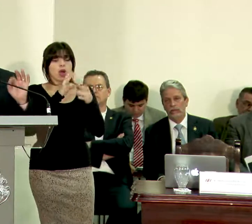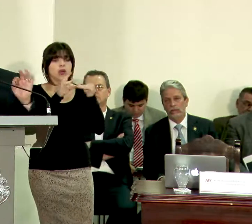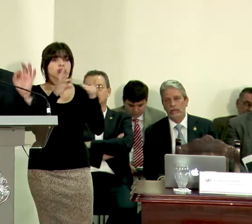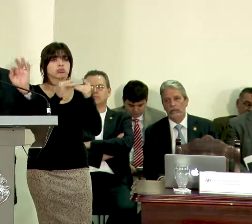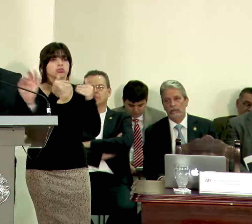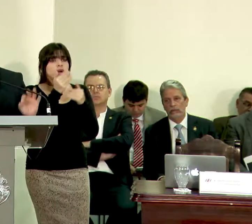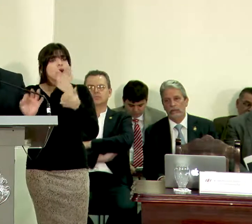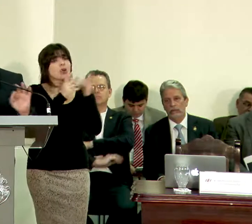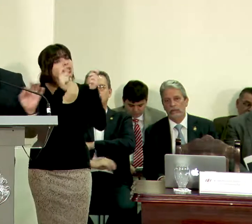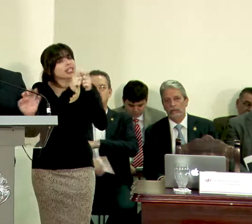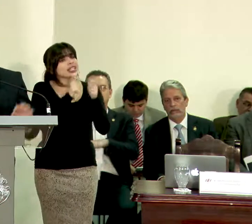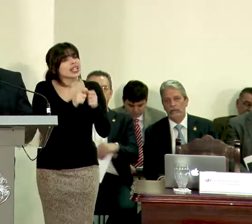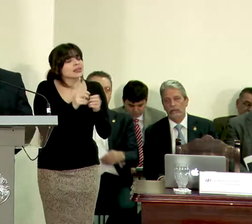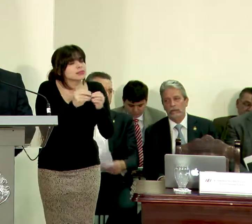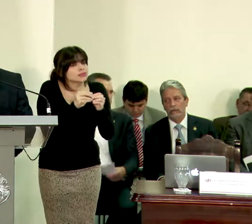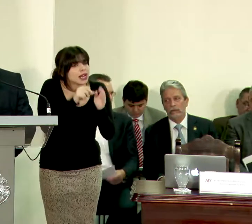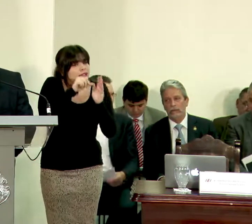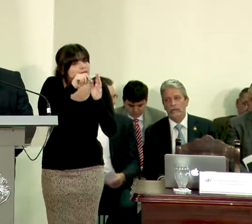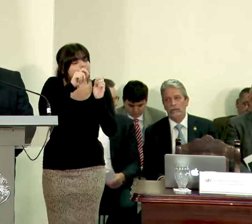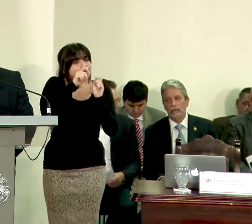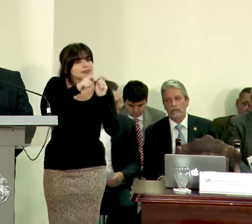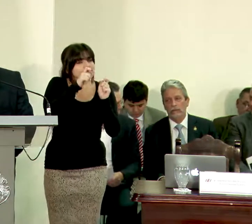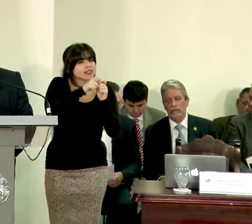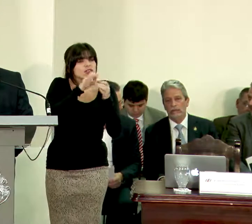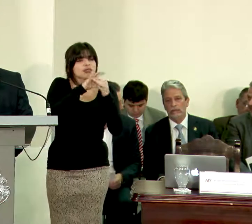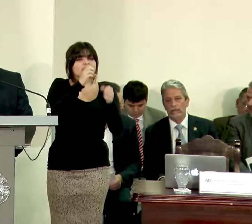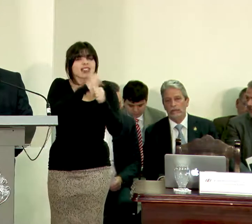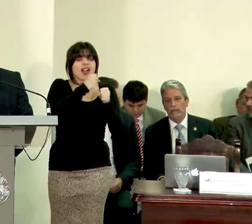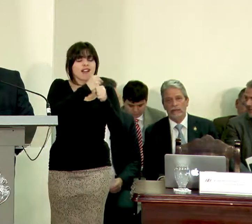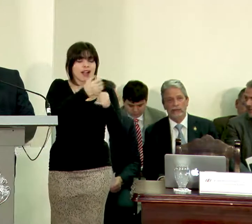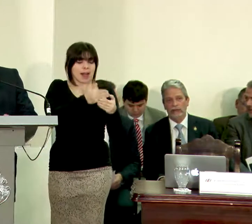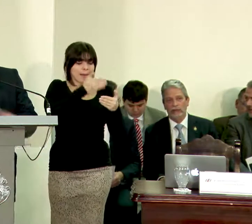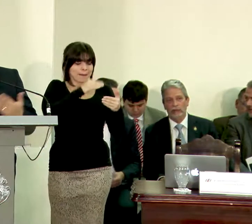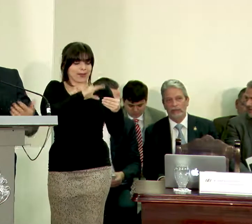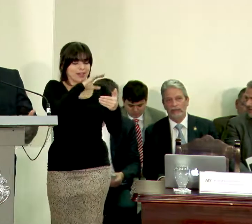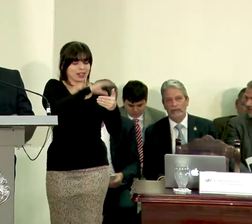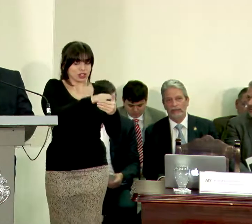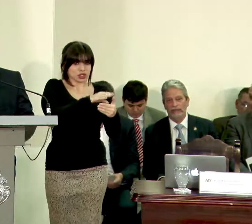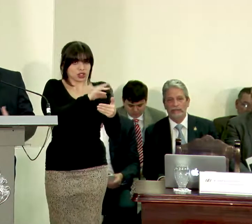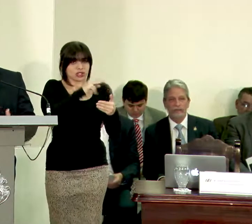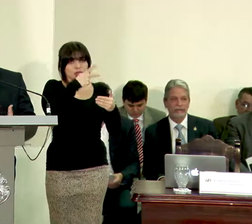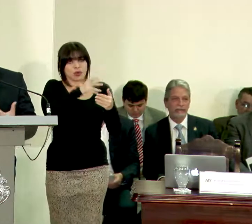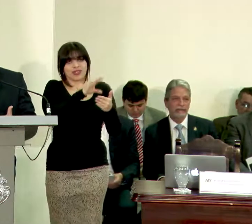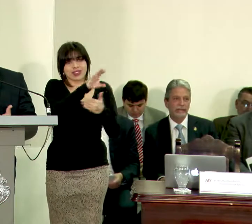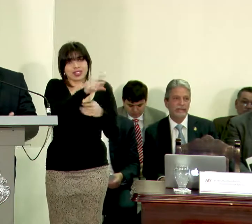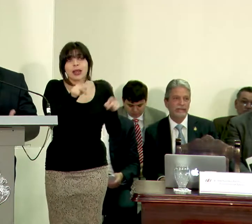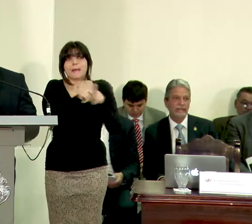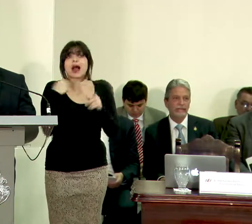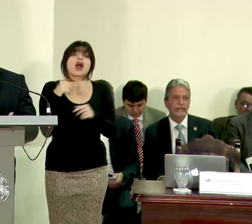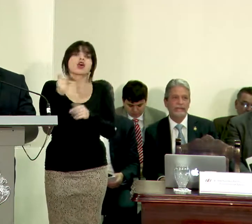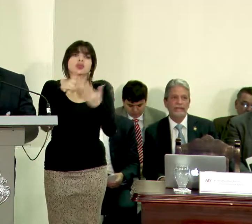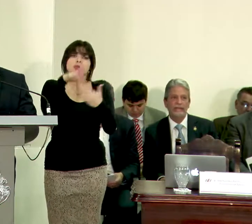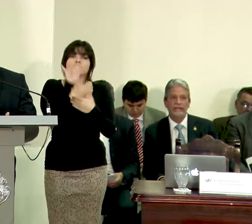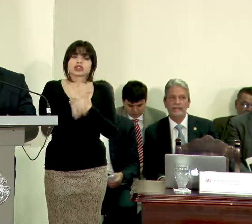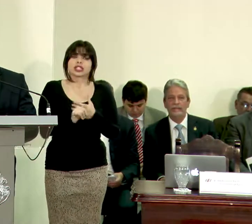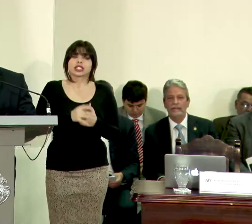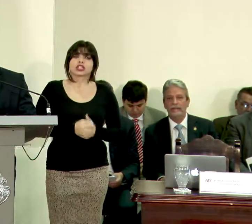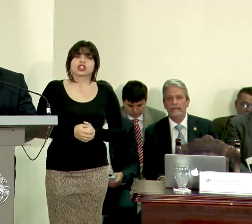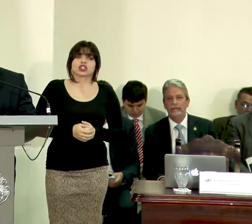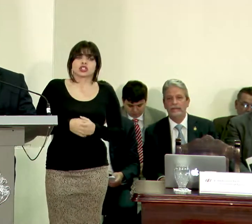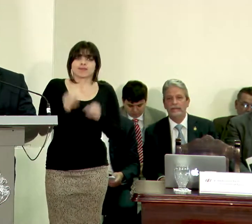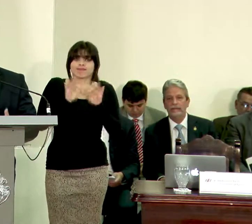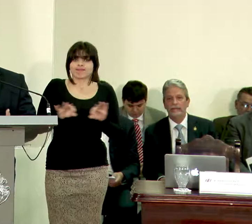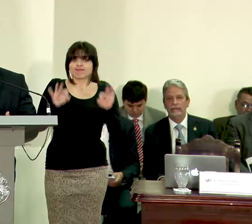ahora algunos detalles específicos sobre el trabajo que hace a nivel de preinversión, pero también tenemos proyectos que están, ¿verdad?, de